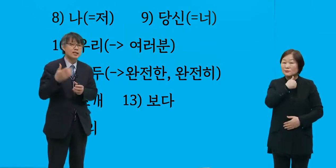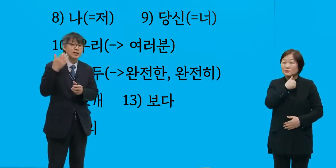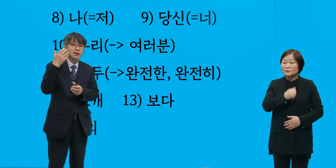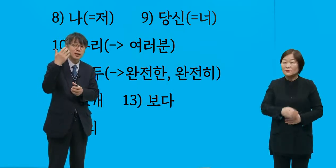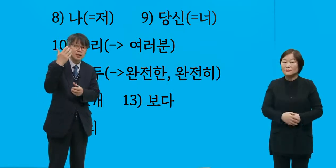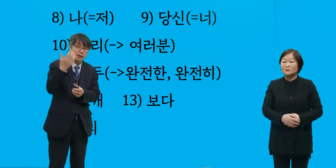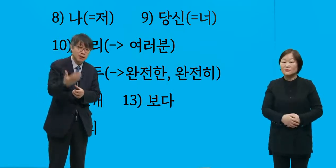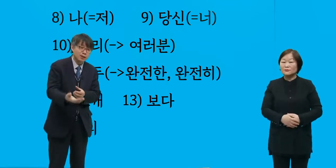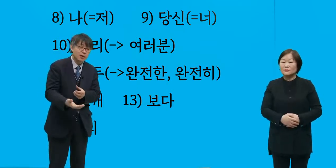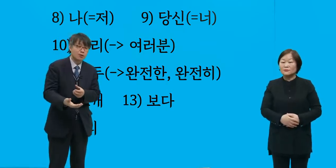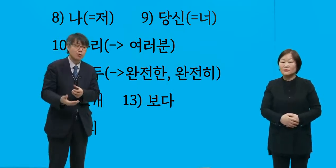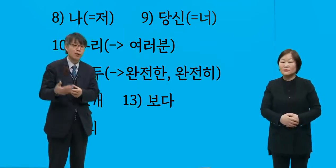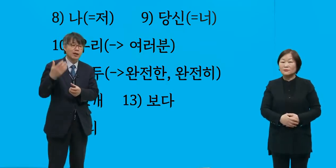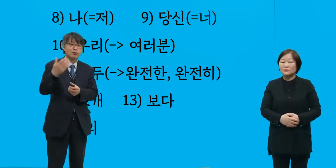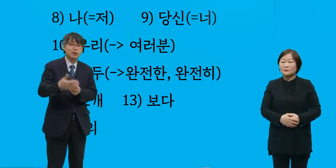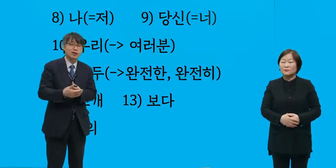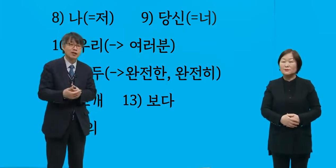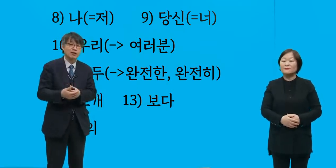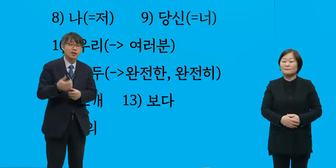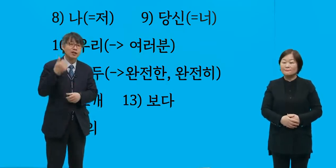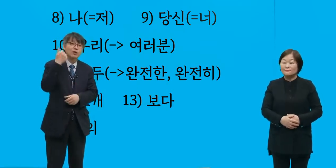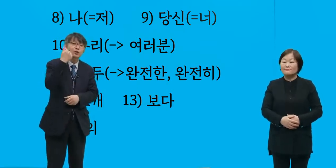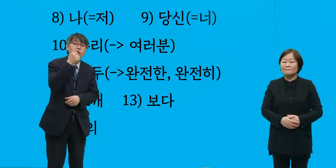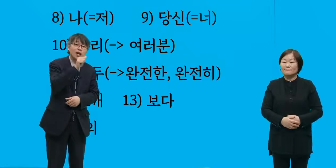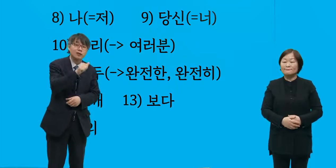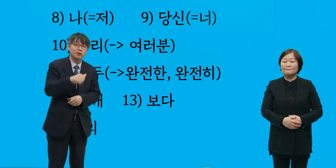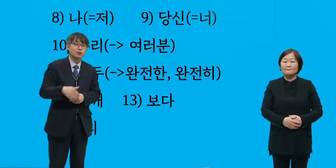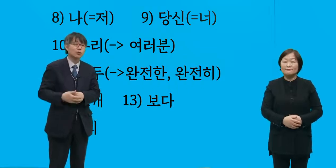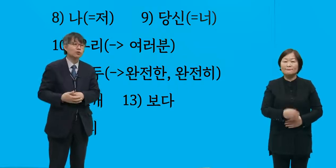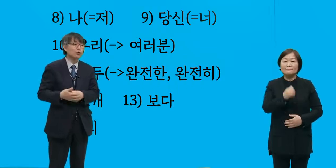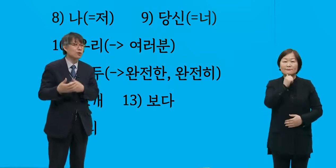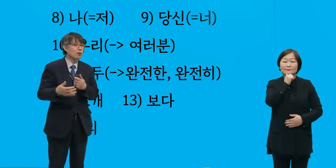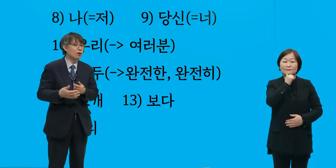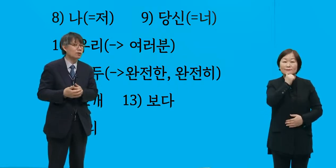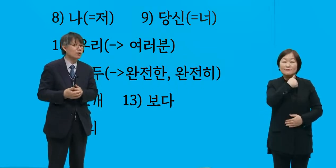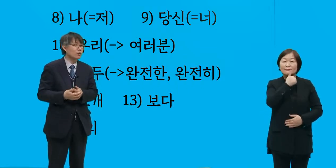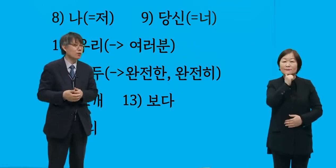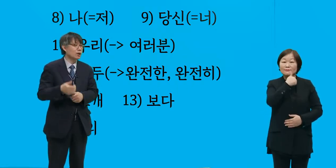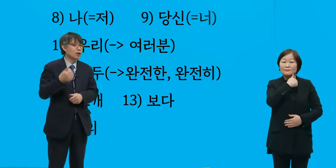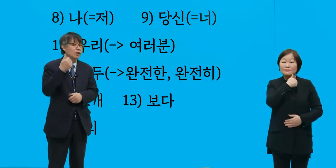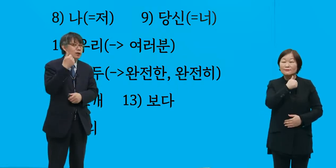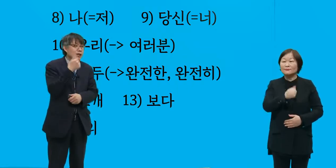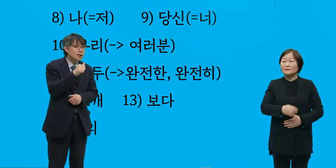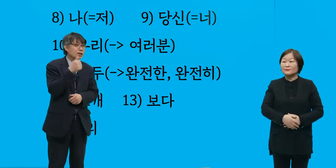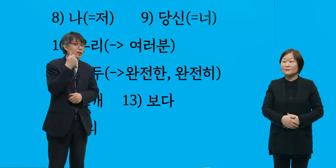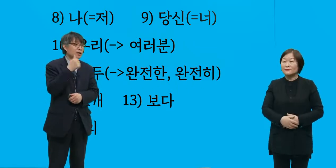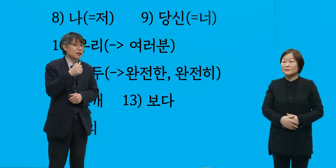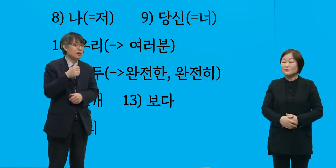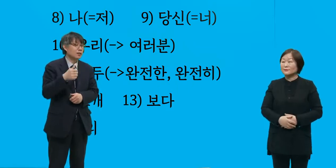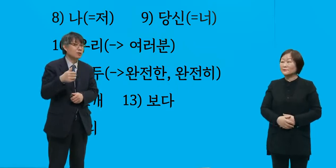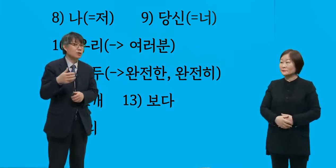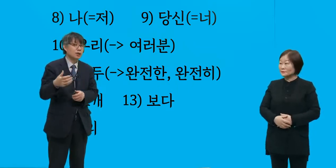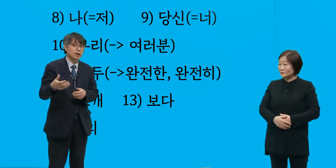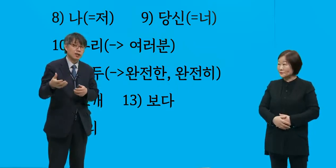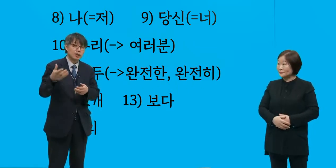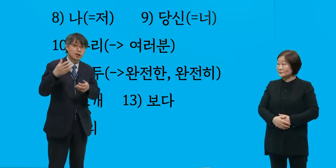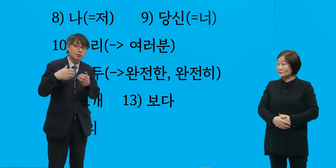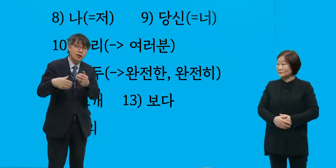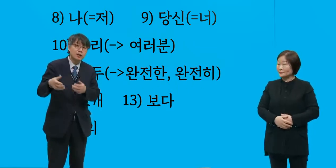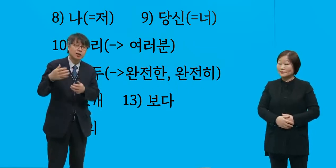대신 대변해주고 말해주는 거잖아요. 그러니까 소개하는 거죠. 우리도 수어를 배워가지고 대신 이렇게 물론 이제 그분의